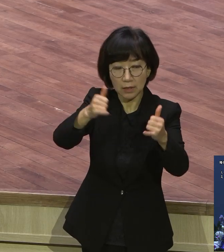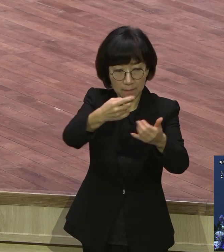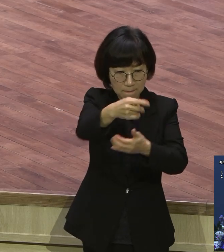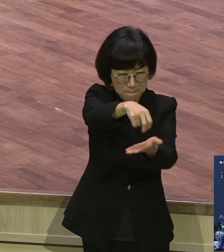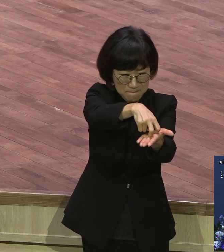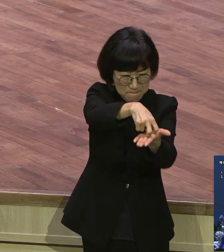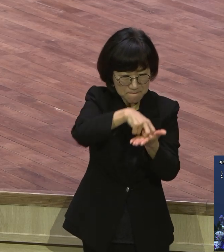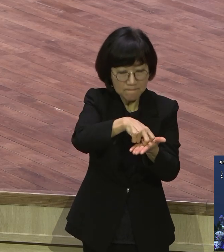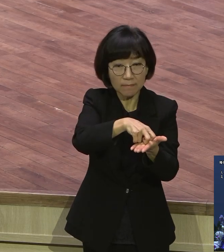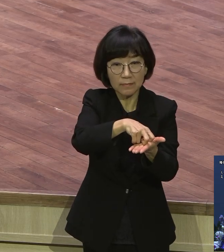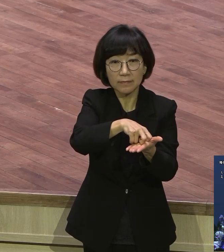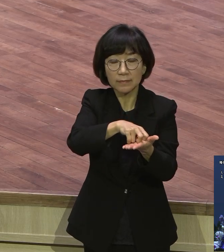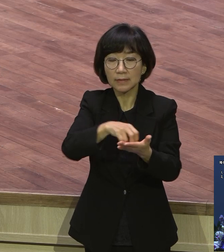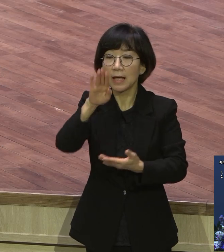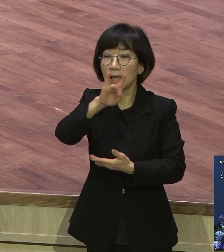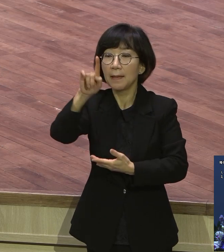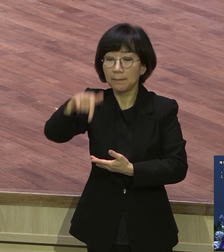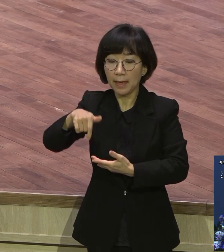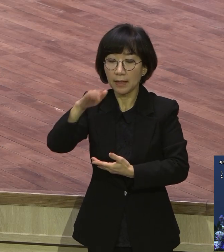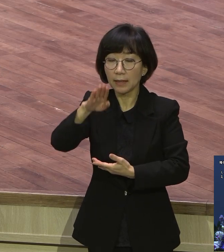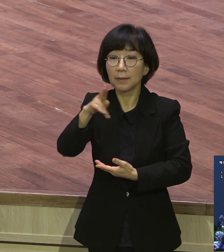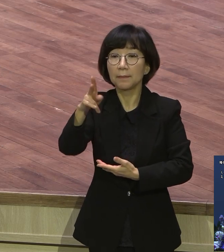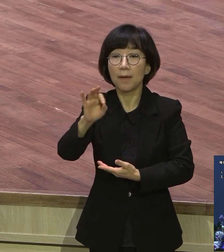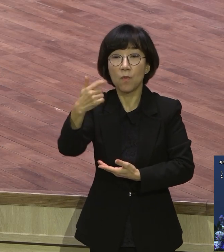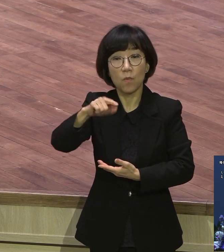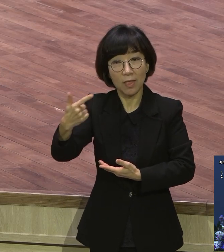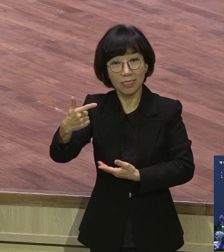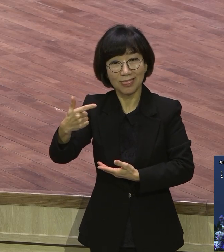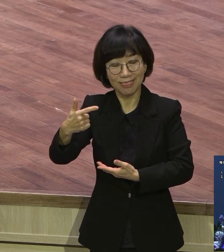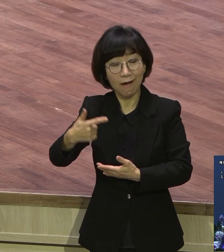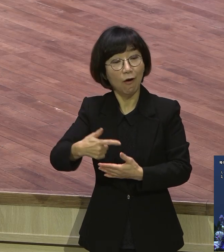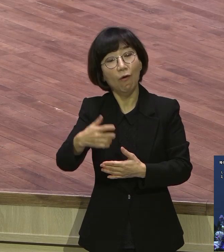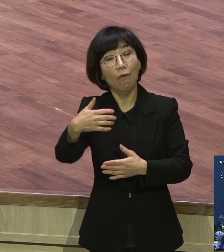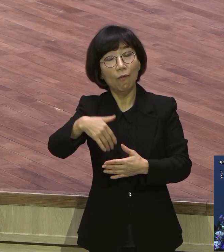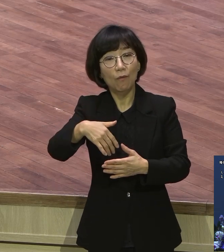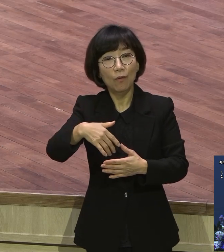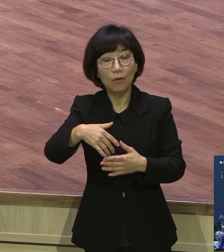백병원에 일주일에 두 번씩 가서 호흡해 이거 해야 될 아이가